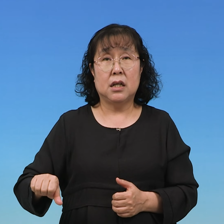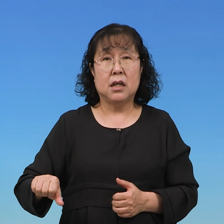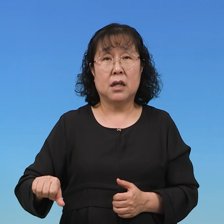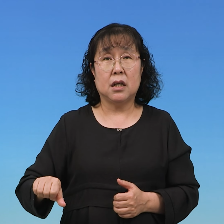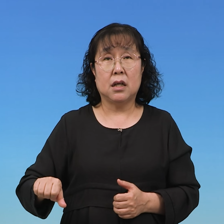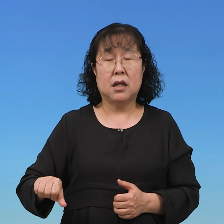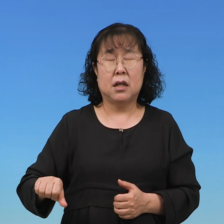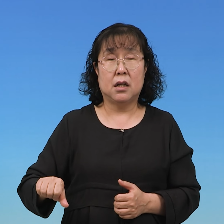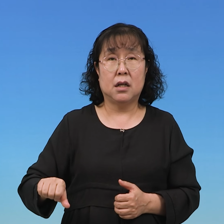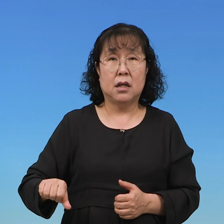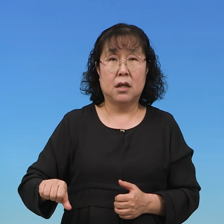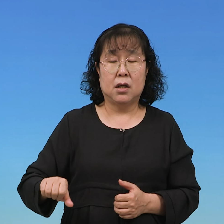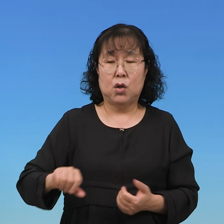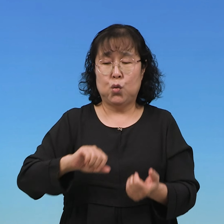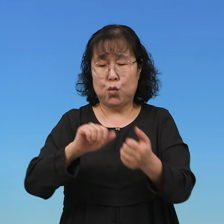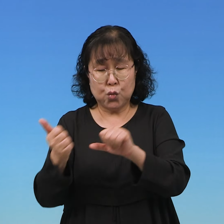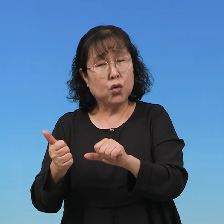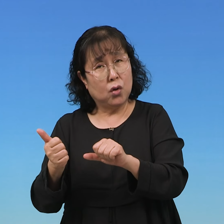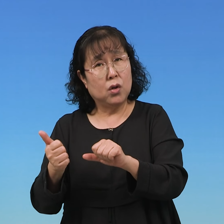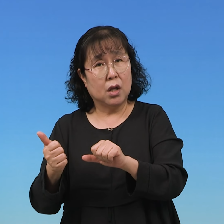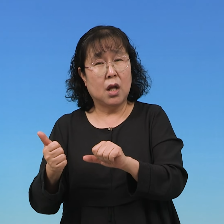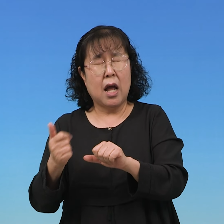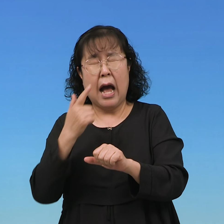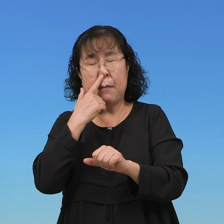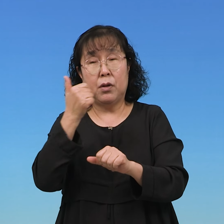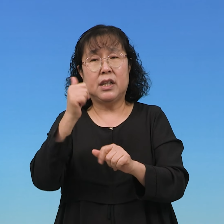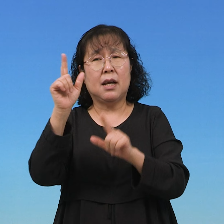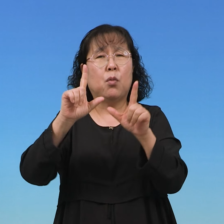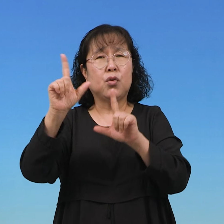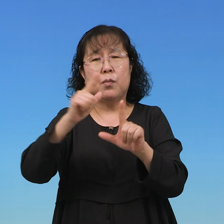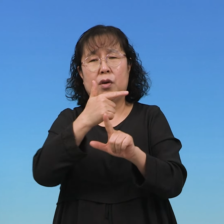눈물을 이것보다도 잘 설명하는 데가 없다고 생각을 해요.